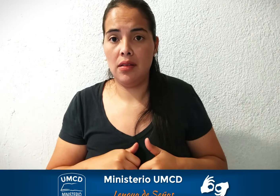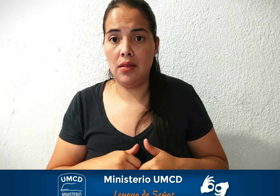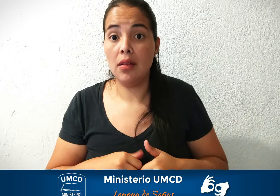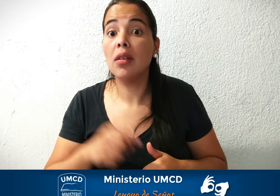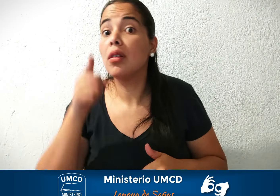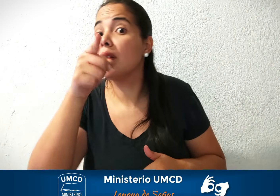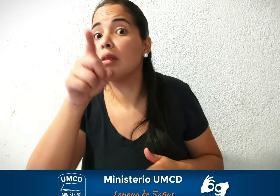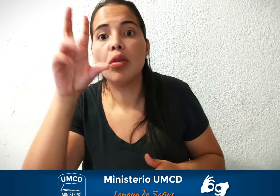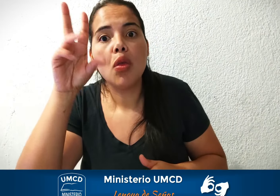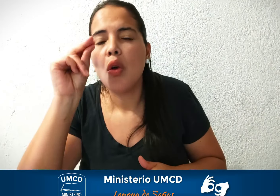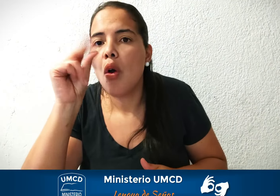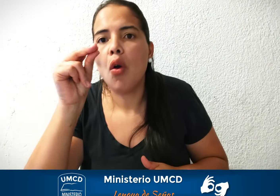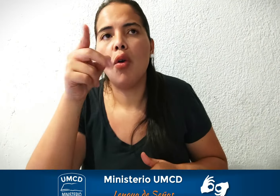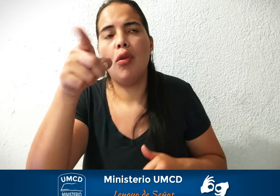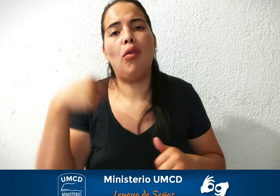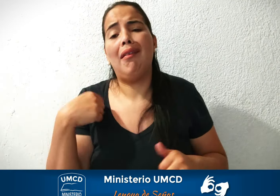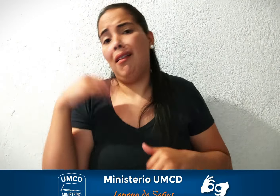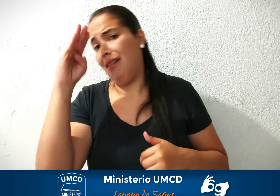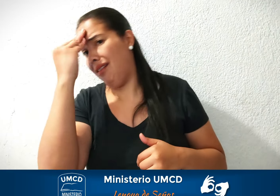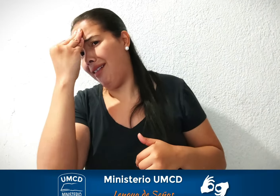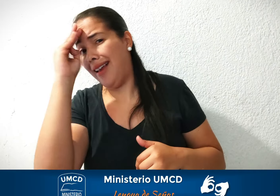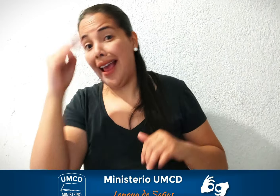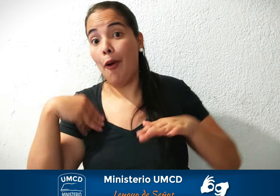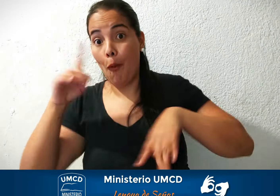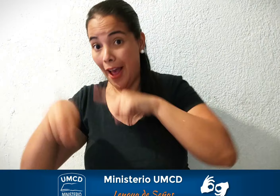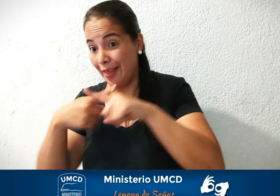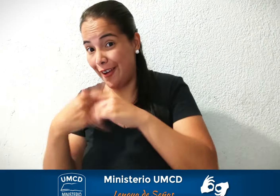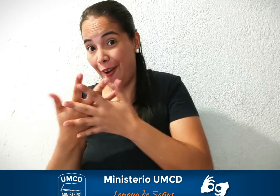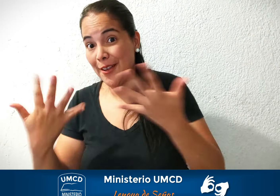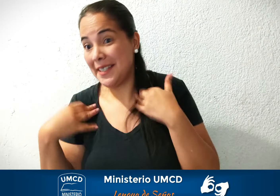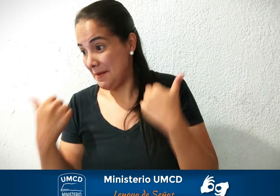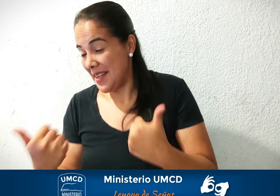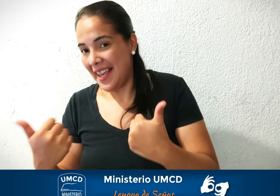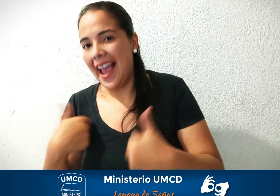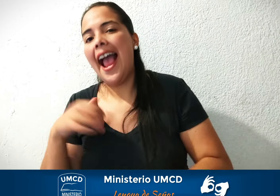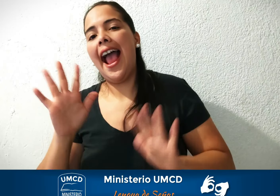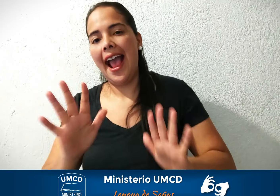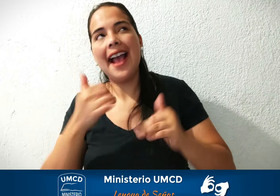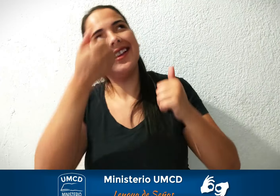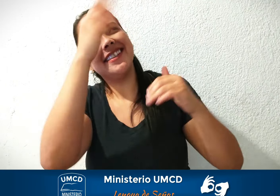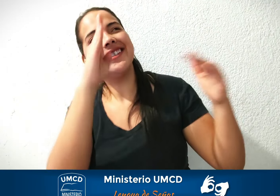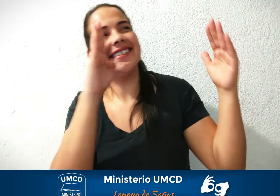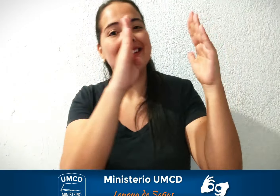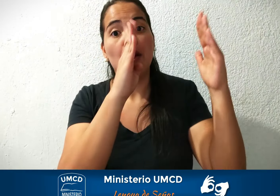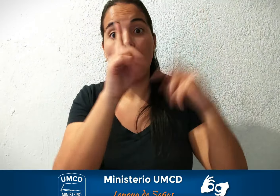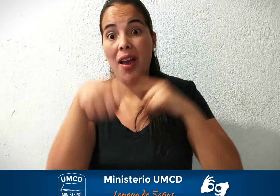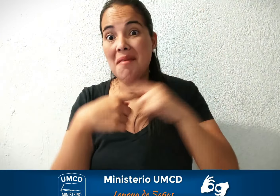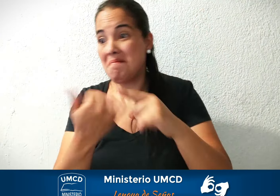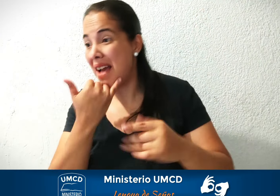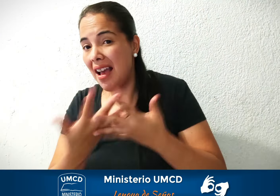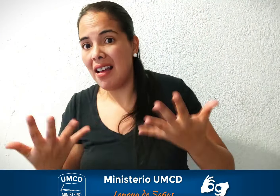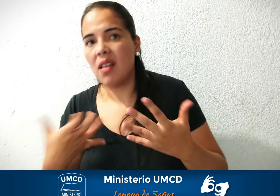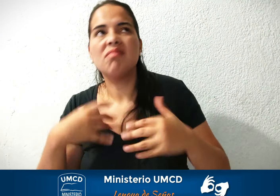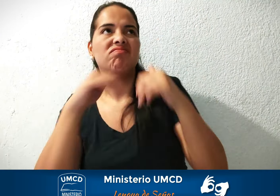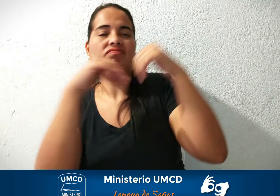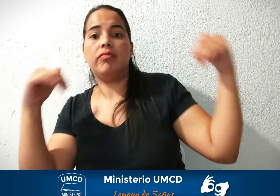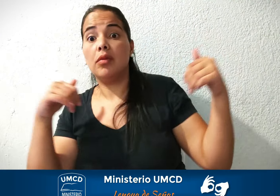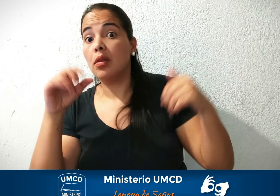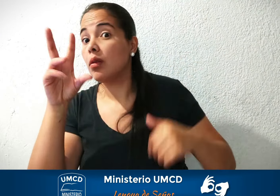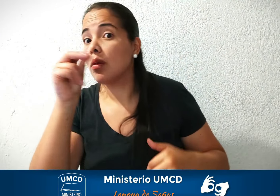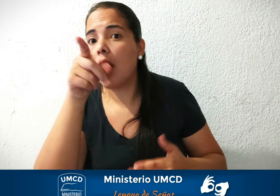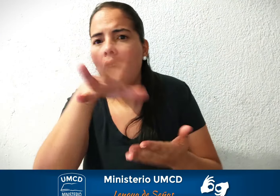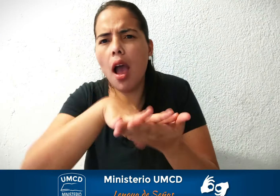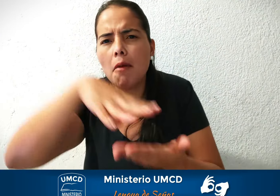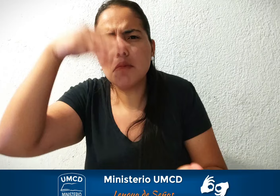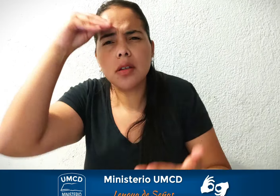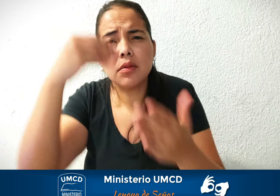afligirnos. Él no es indeciso, sino que hay una belleza y una coherencia perfecta